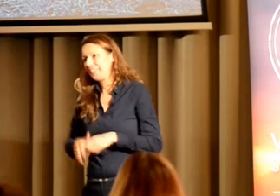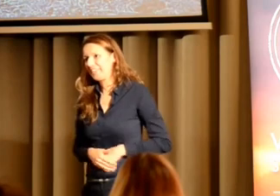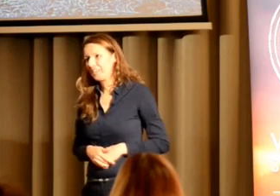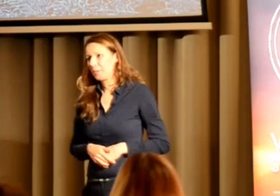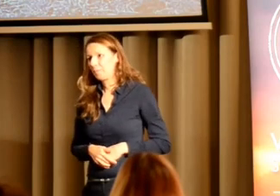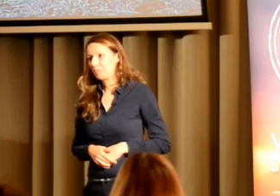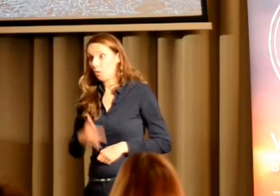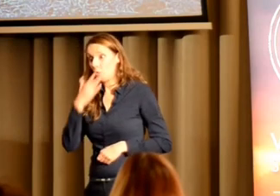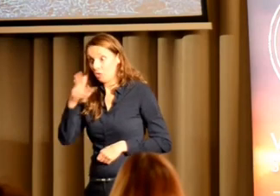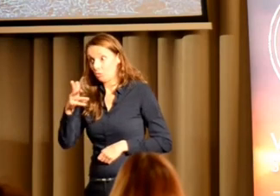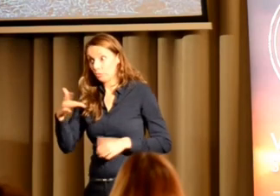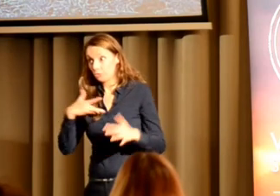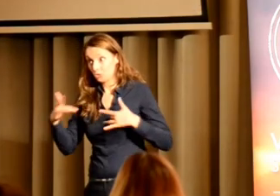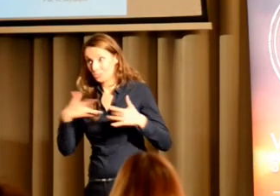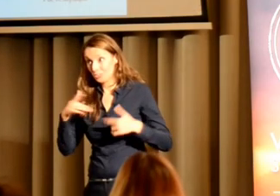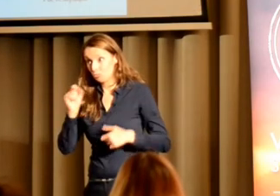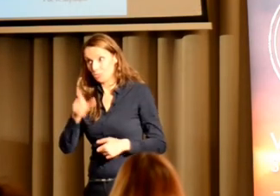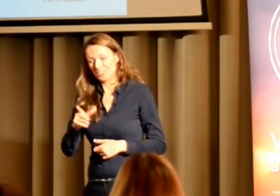już zaoponował, widzą Państwo.